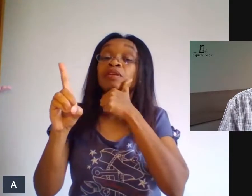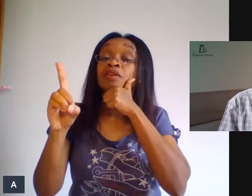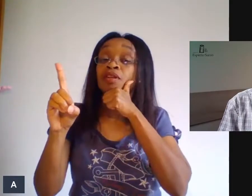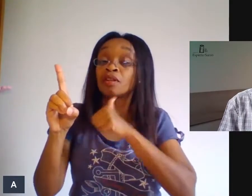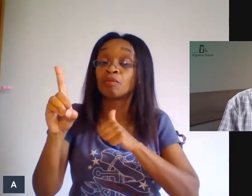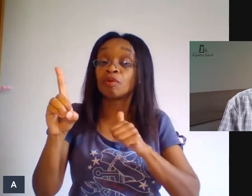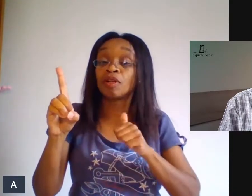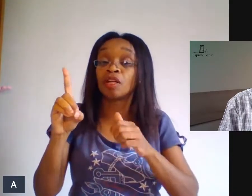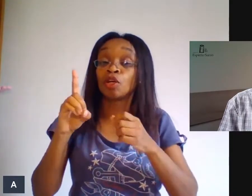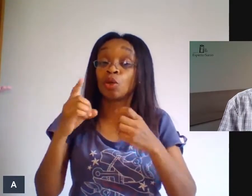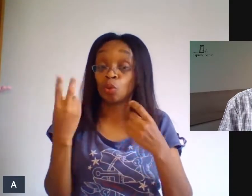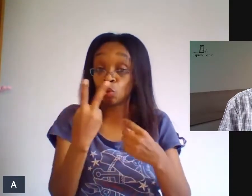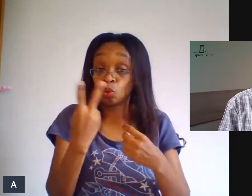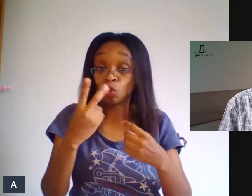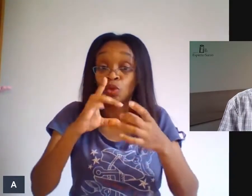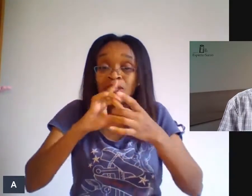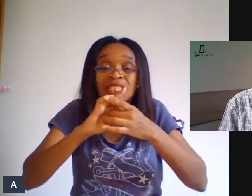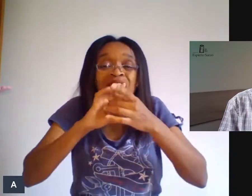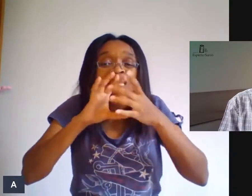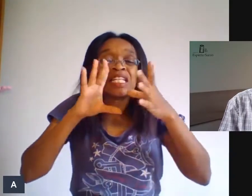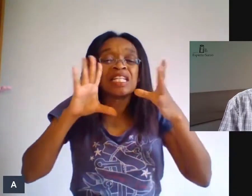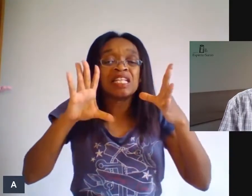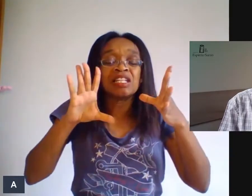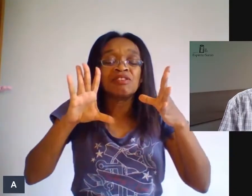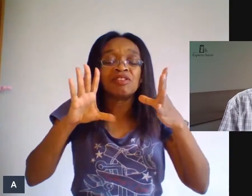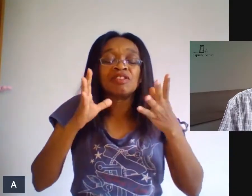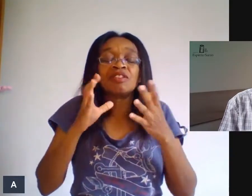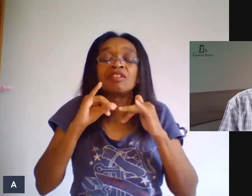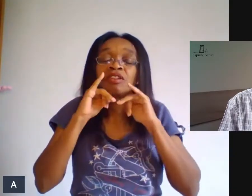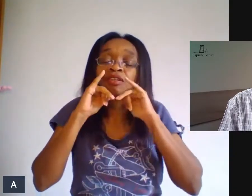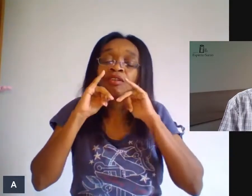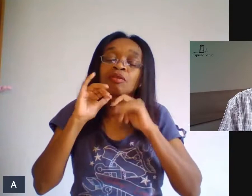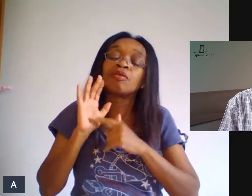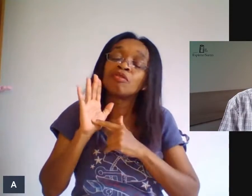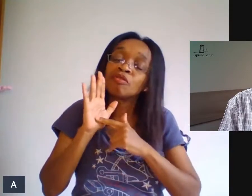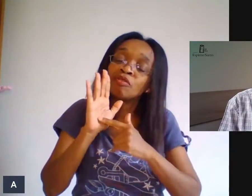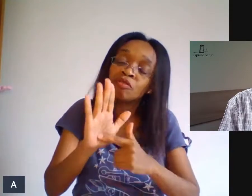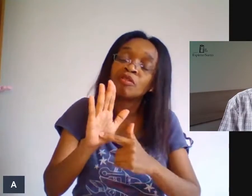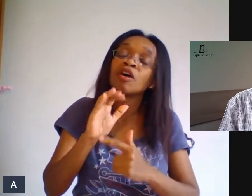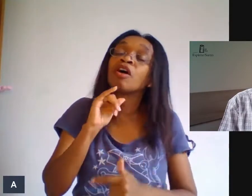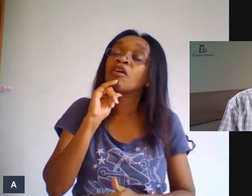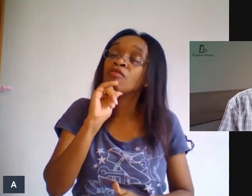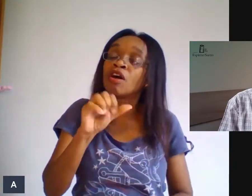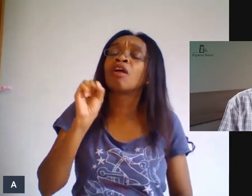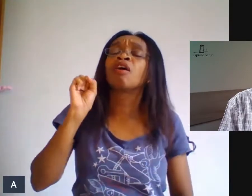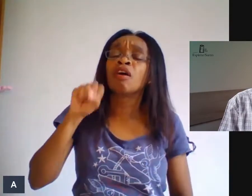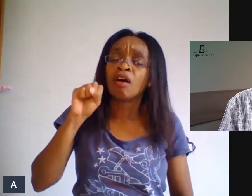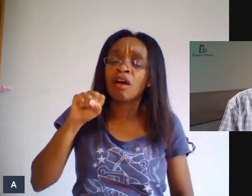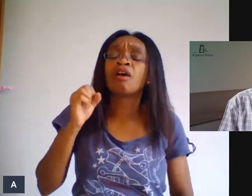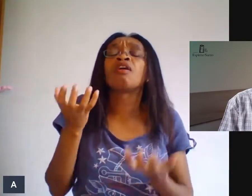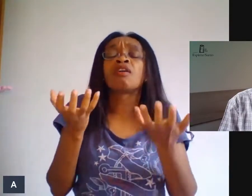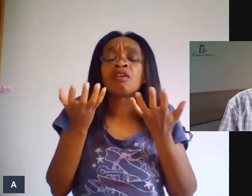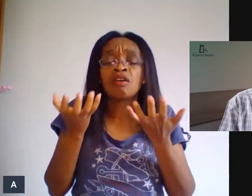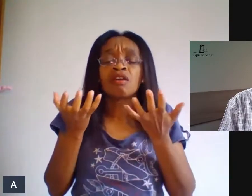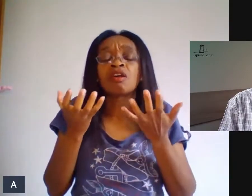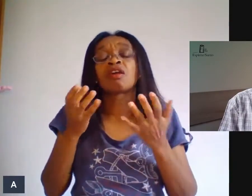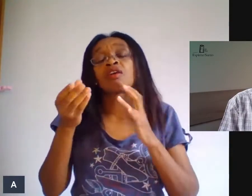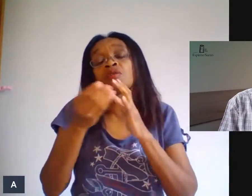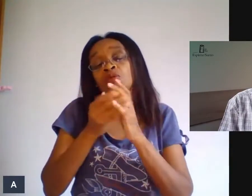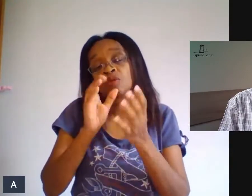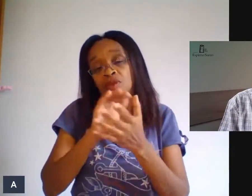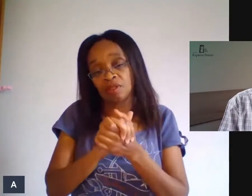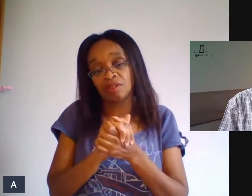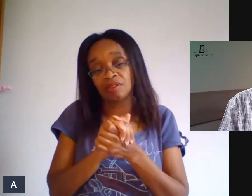igreja. O matrimônio, por sua natureza, está ordenado à geração e à educação